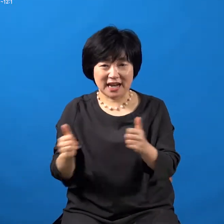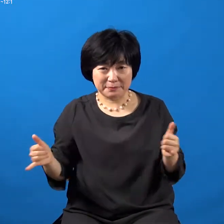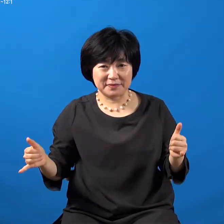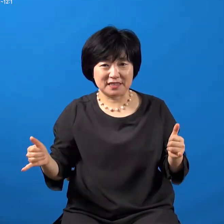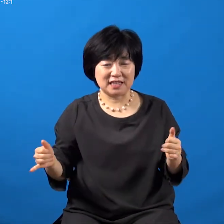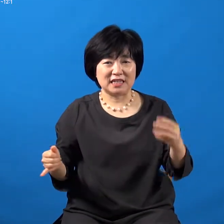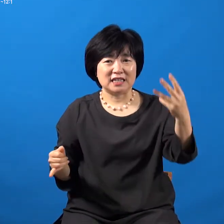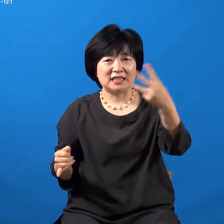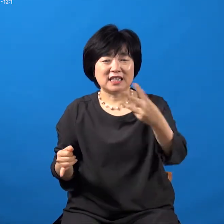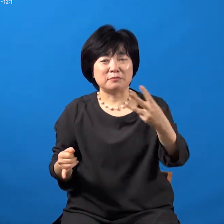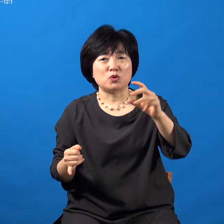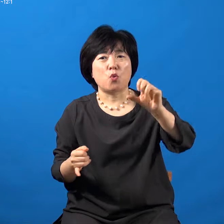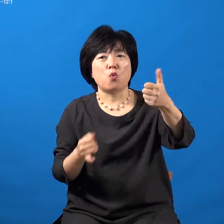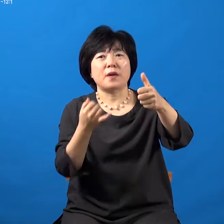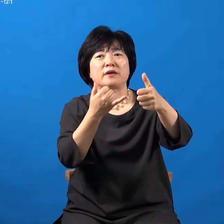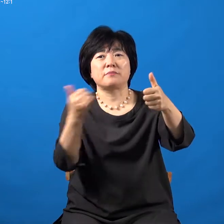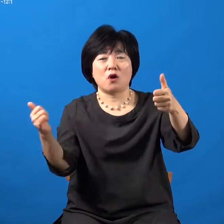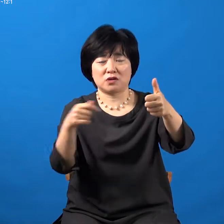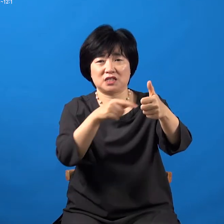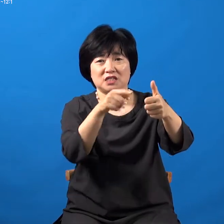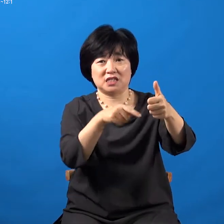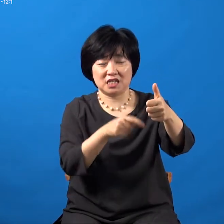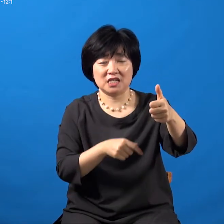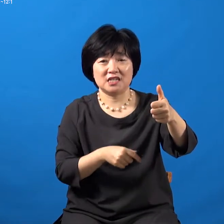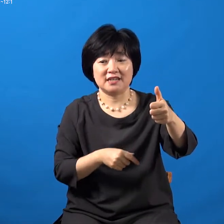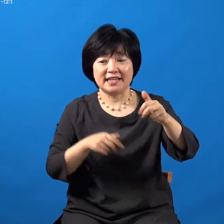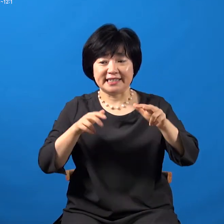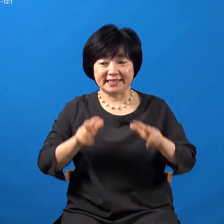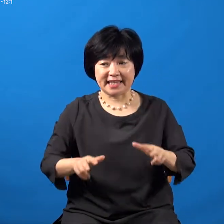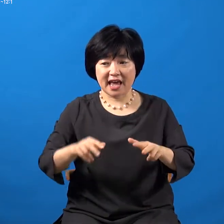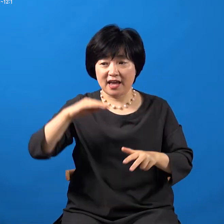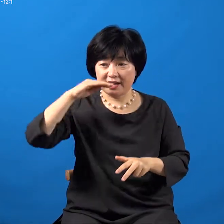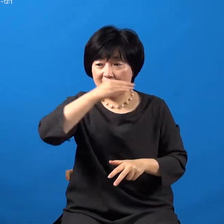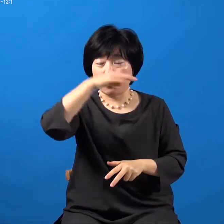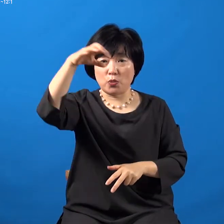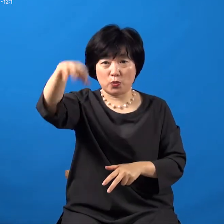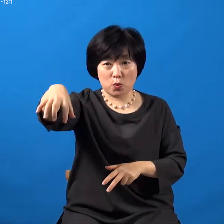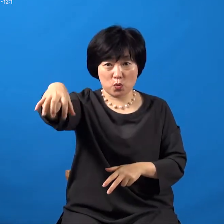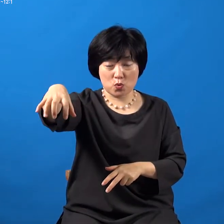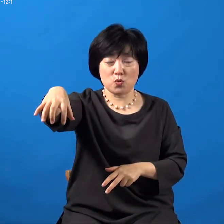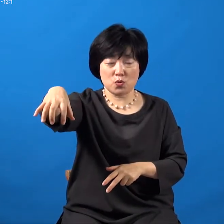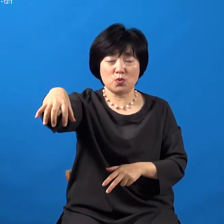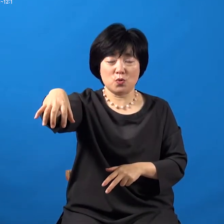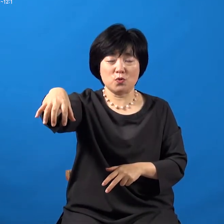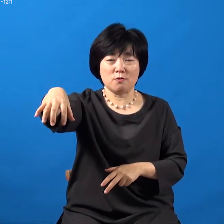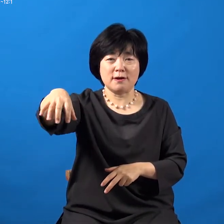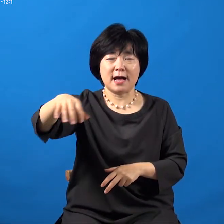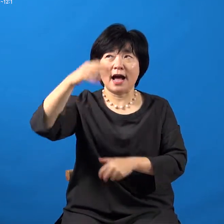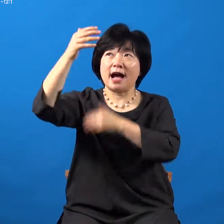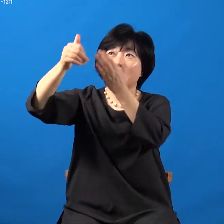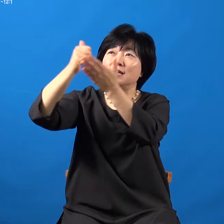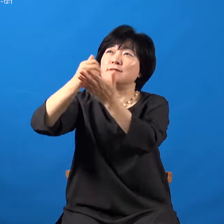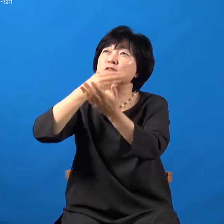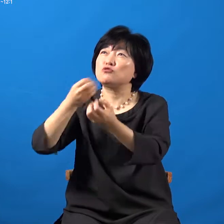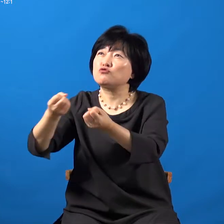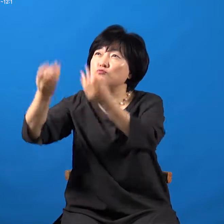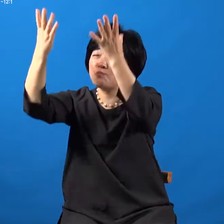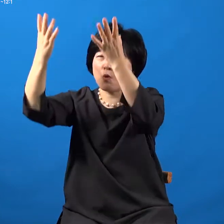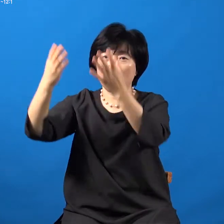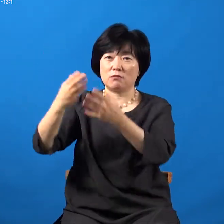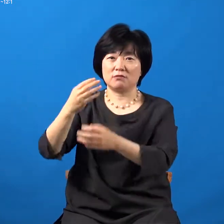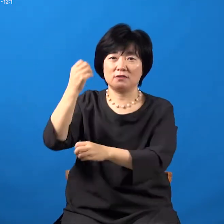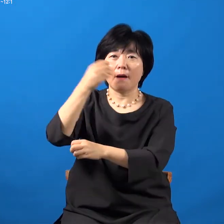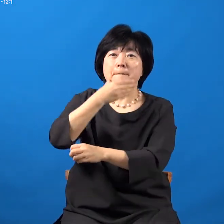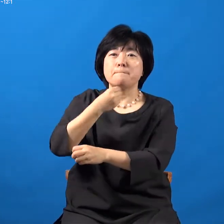분들이 3,500명 정도 되는 많은 분들이 이제 강원을 향해서 하나님의 축복,